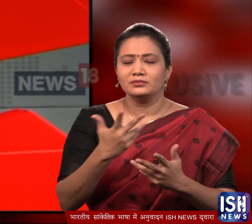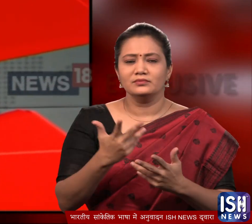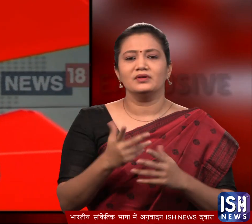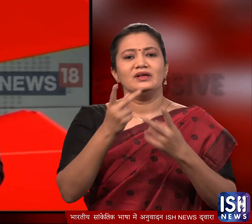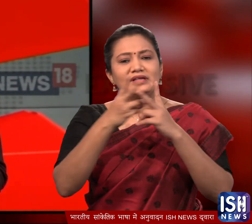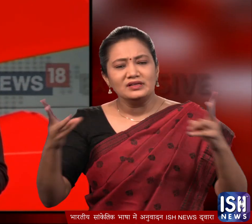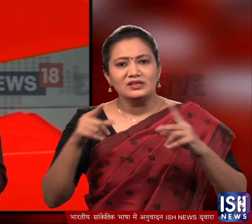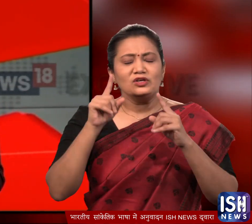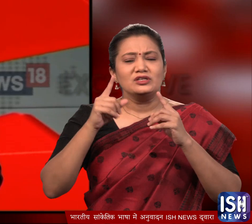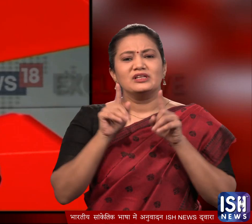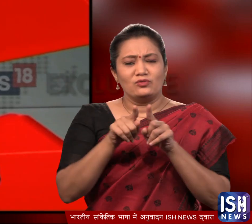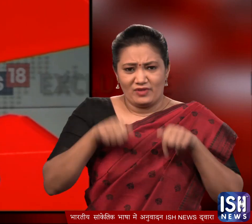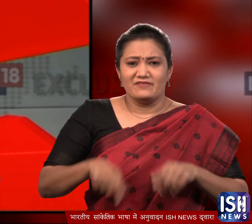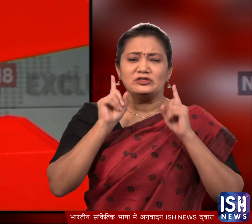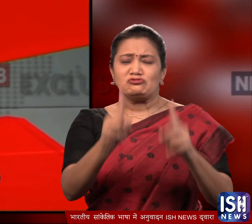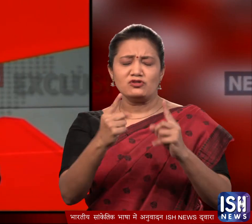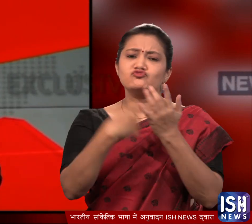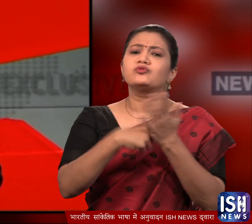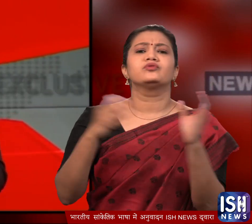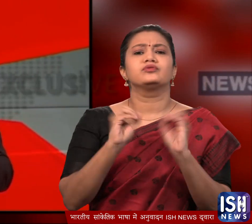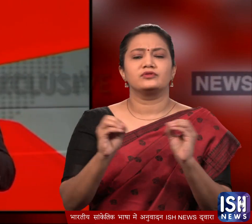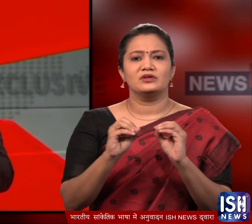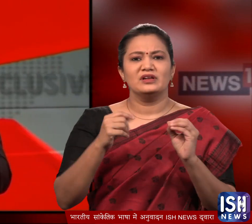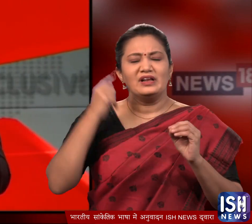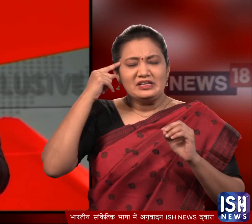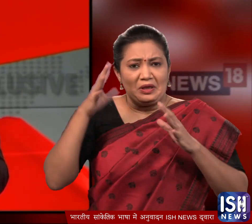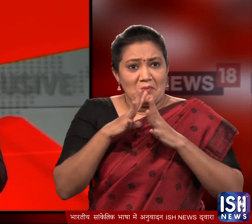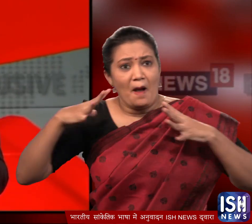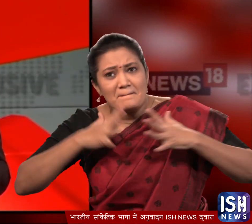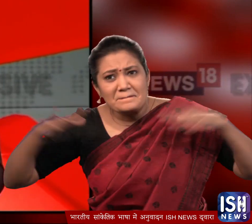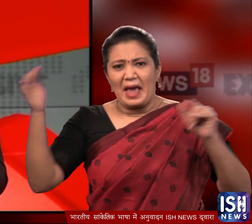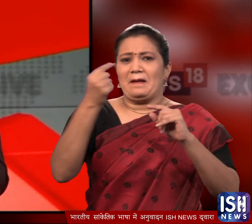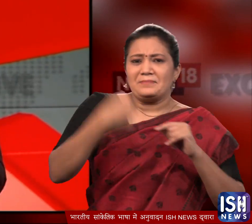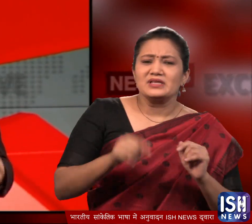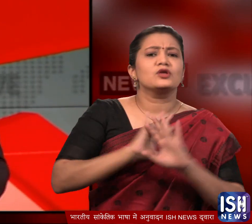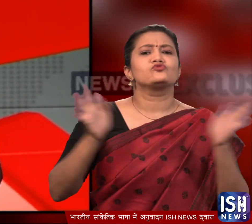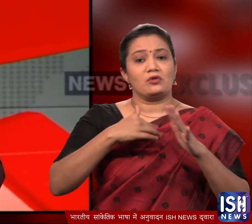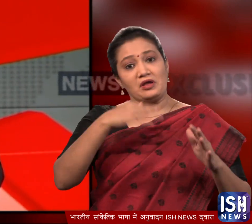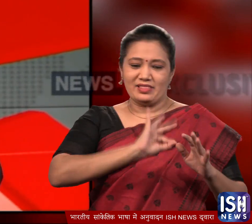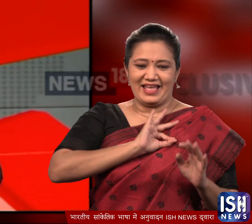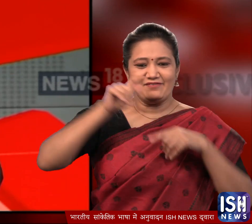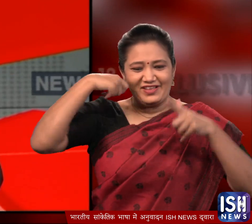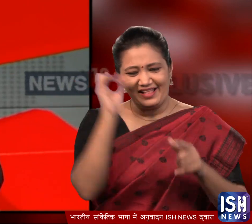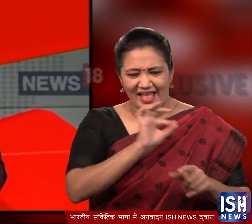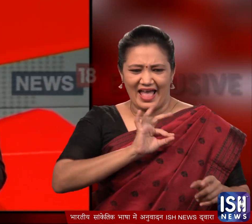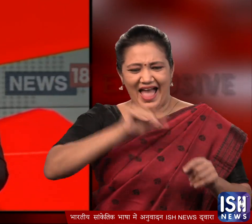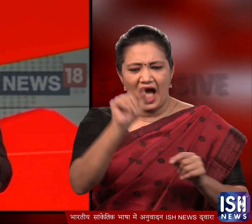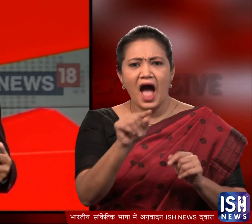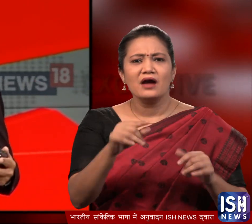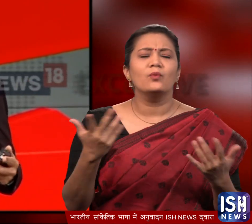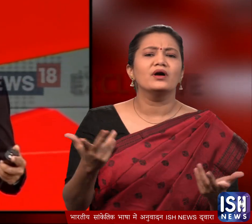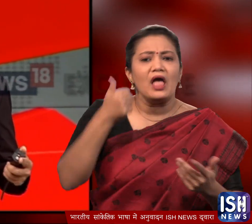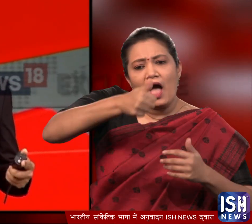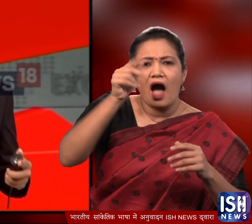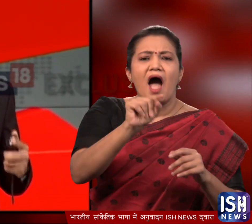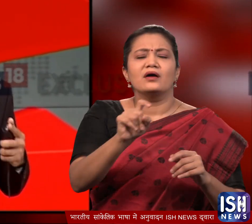ऐसे मामलों में ज्यादा सख्त सजा देने का कानून नहीं है। हम लोग भी इसे बहुत गंभीर अपराध नहीं मानते। हम तो ऐसे वीडियो को लाइक भी करते हैं क्योंकि हम लोगों